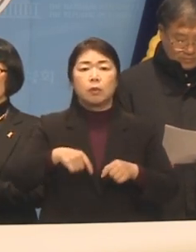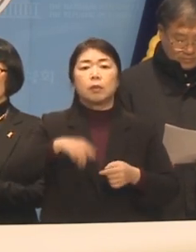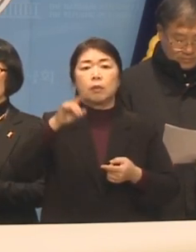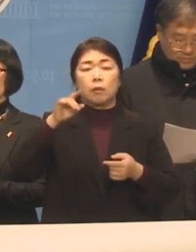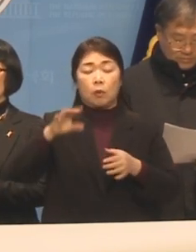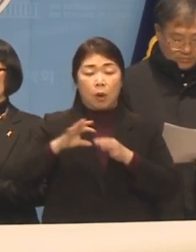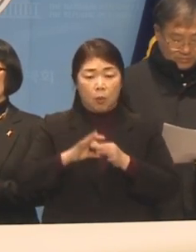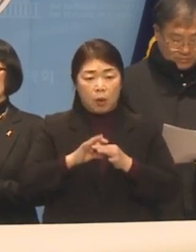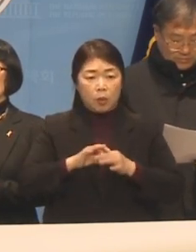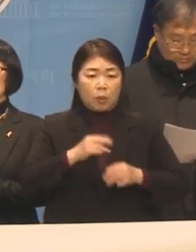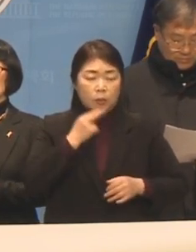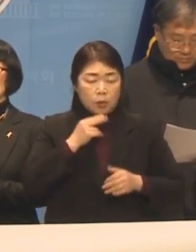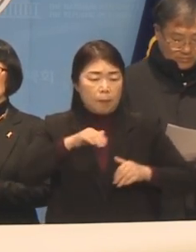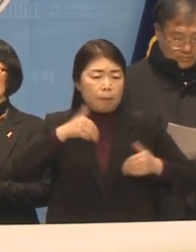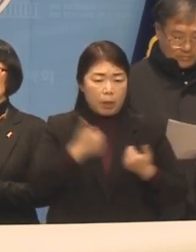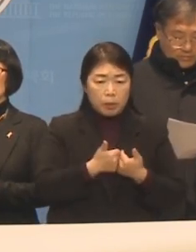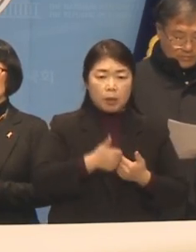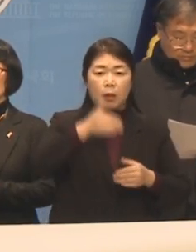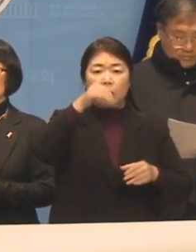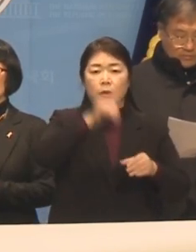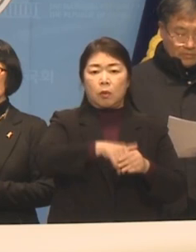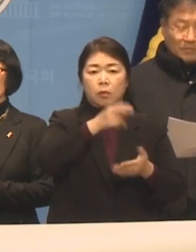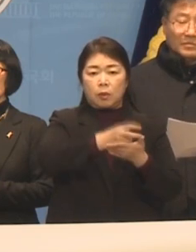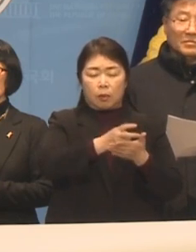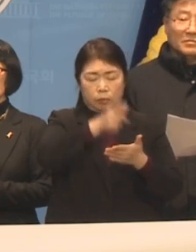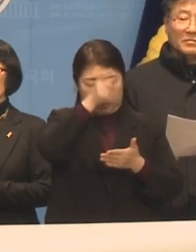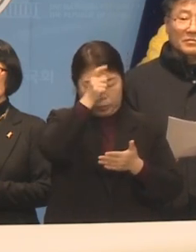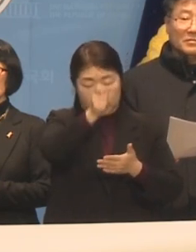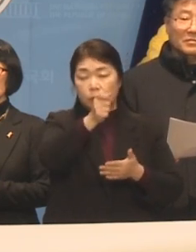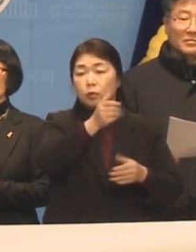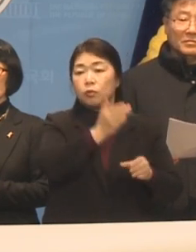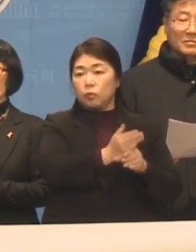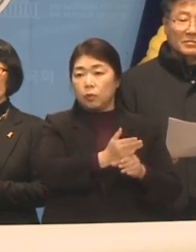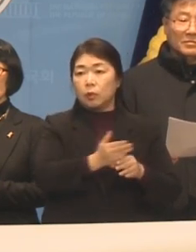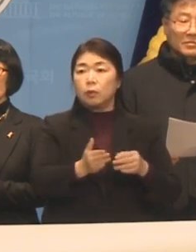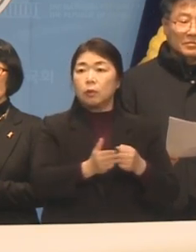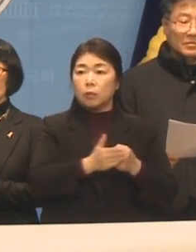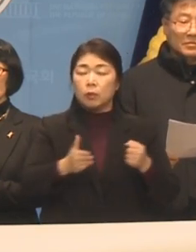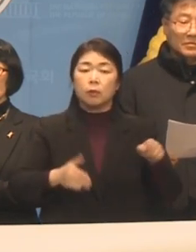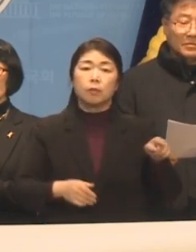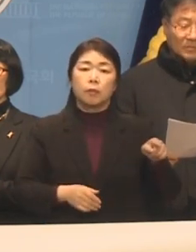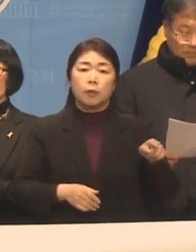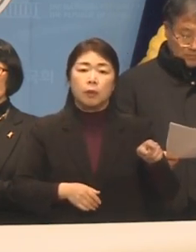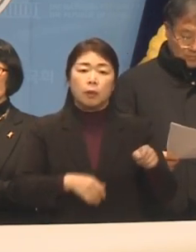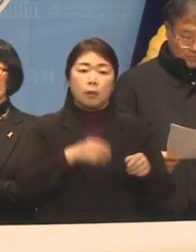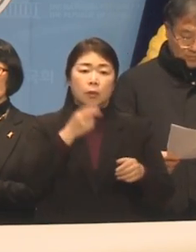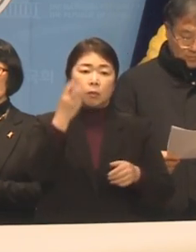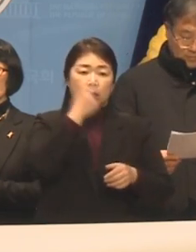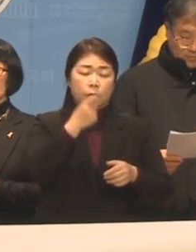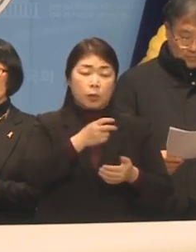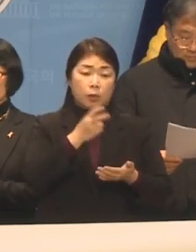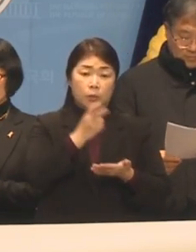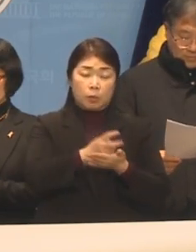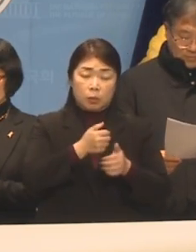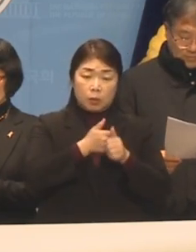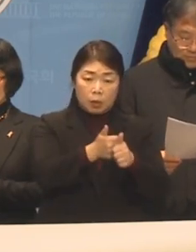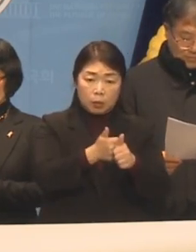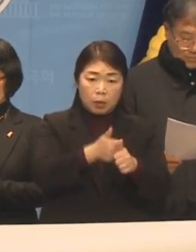역행하는 선거제도를 막무가내식으로 고집하면서 합리적인 선거제도 개혁,